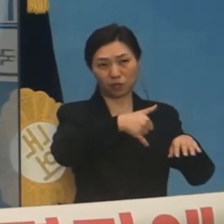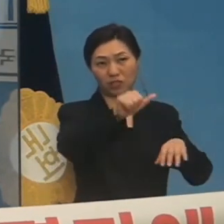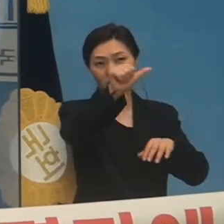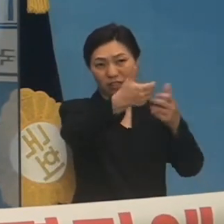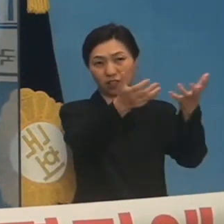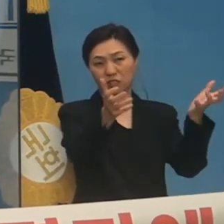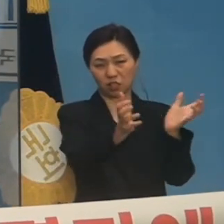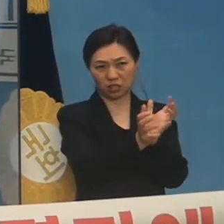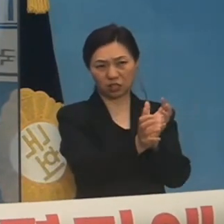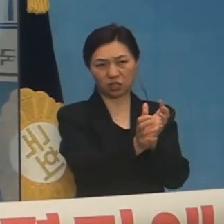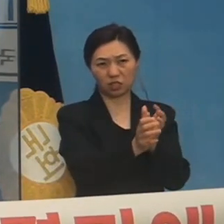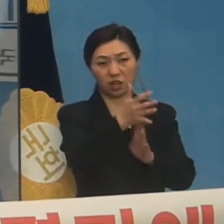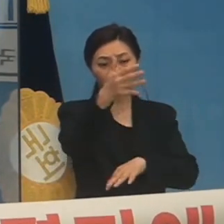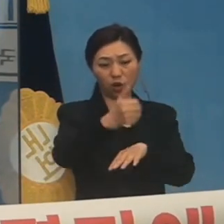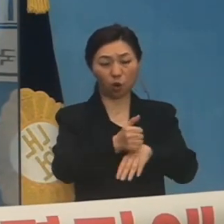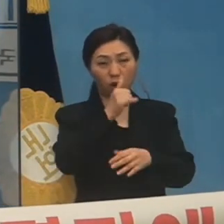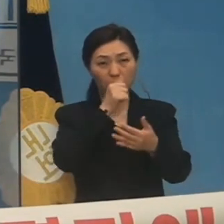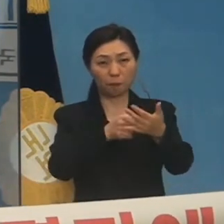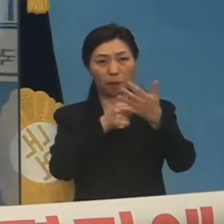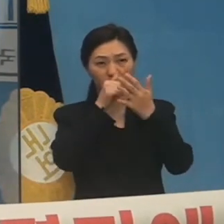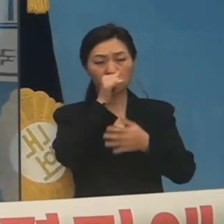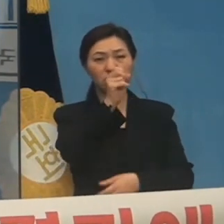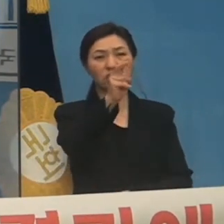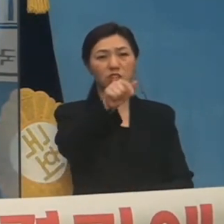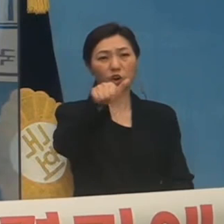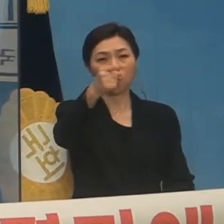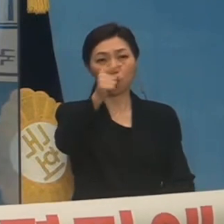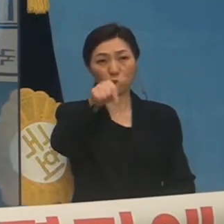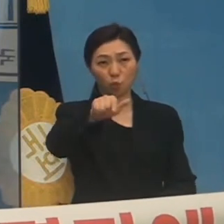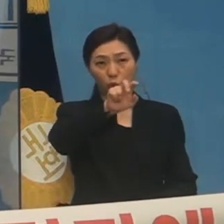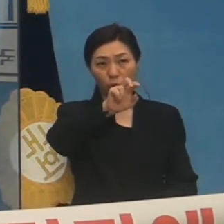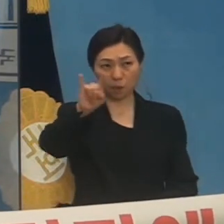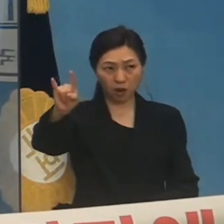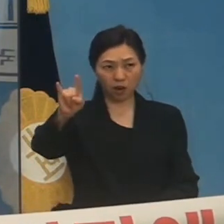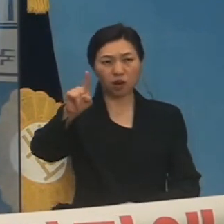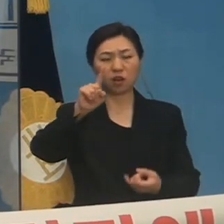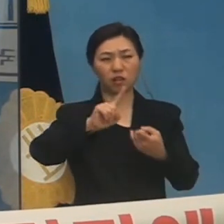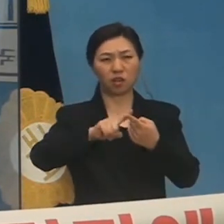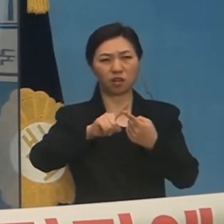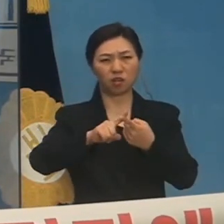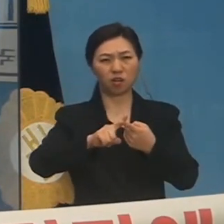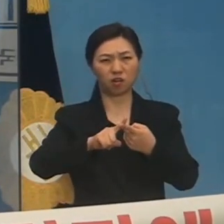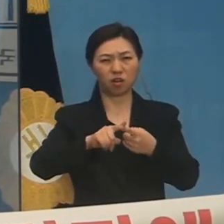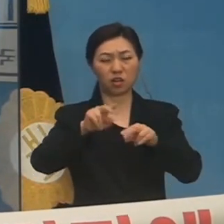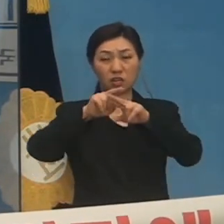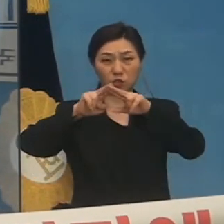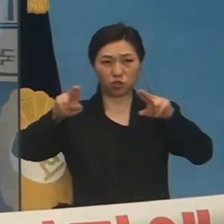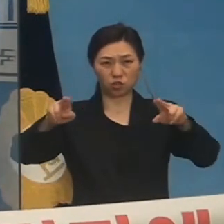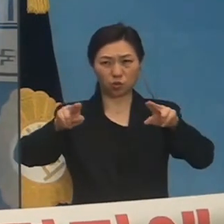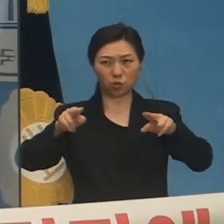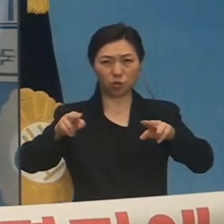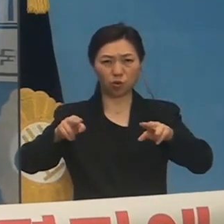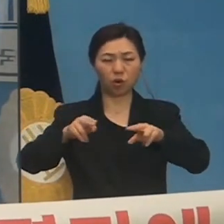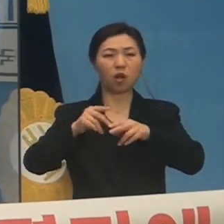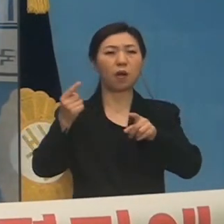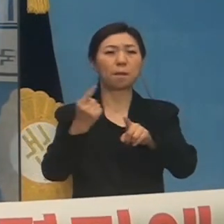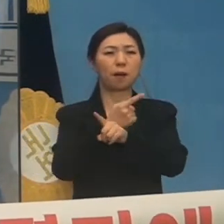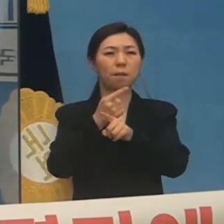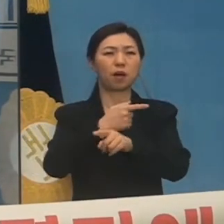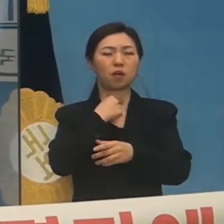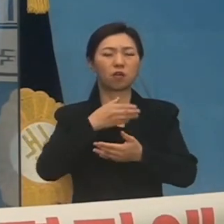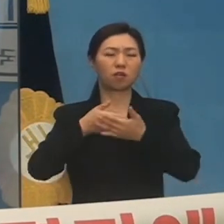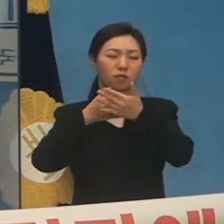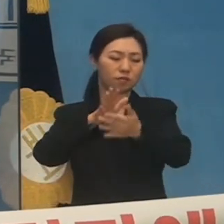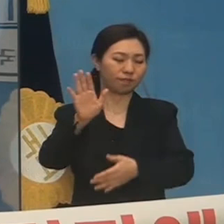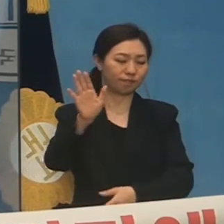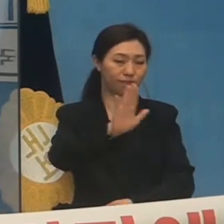결과가 나온 몇 군데 시장경비 결과에 대해 더 이상 철회나 개선 요구를 하지 않을 것이다. 더불어